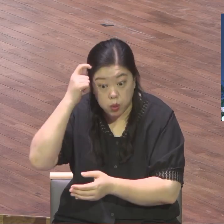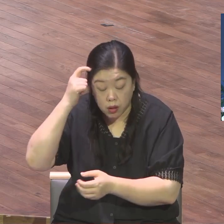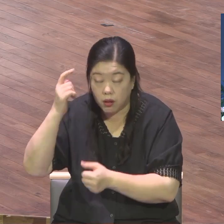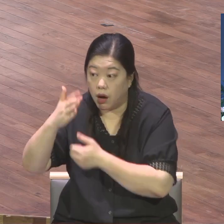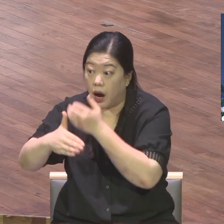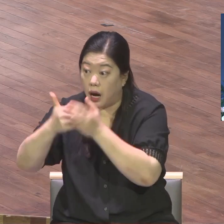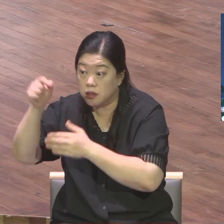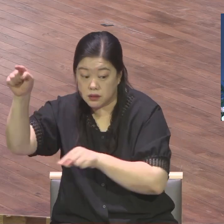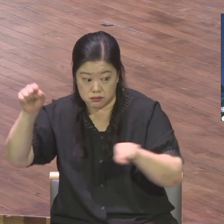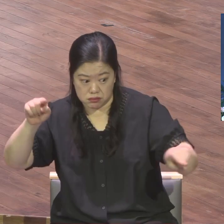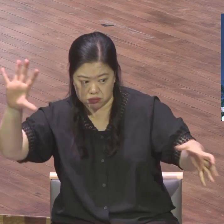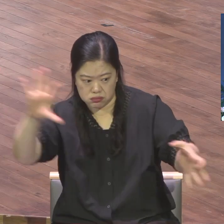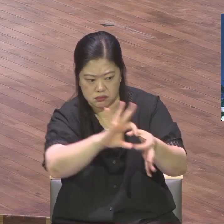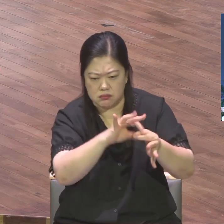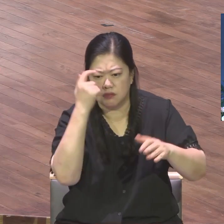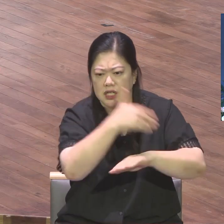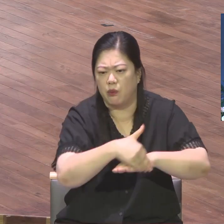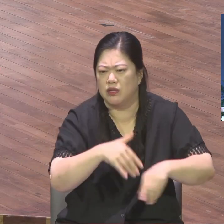그래서 사람을